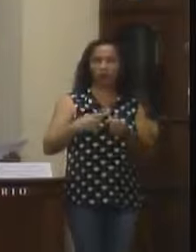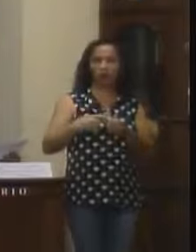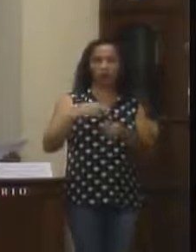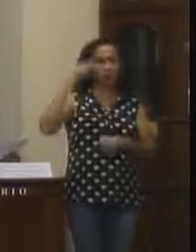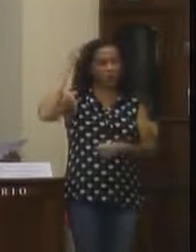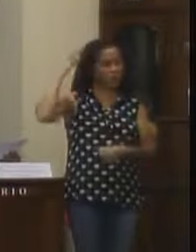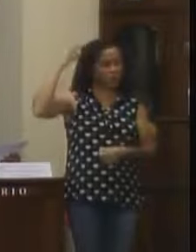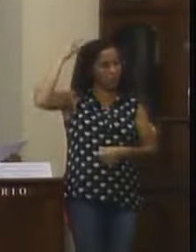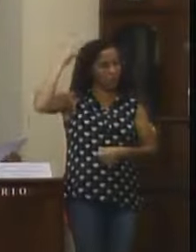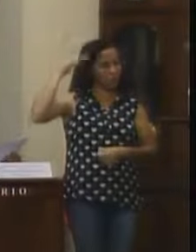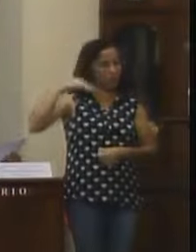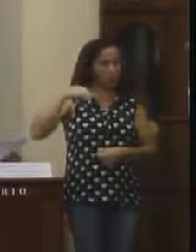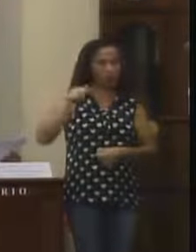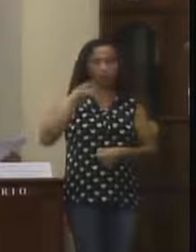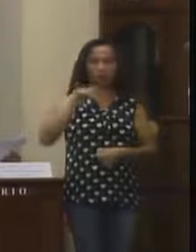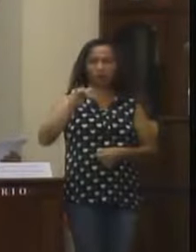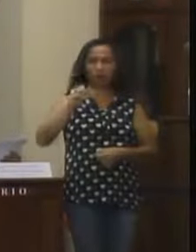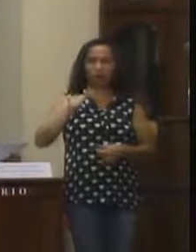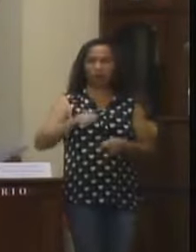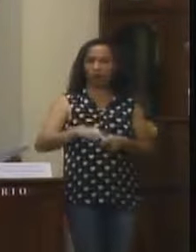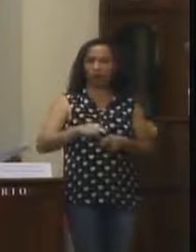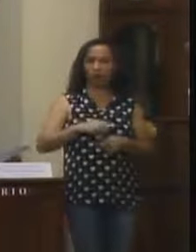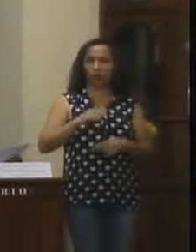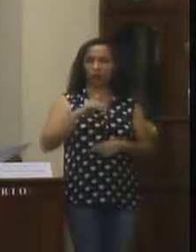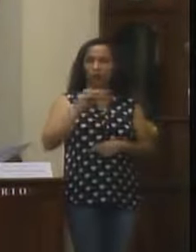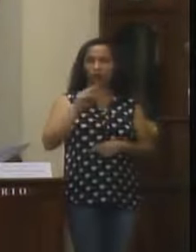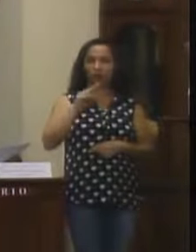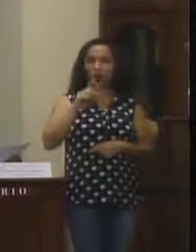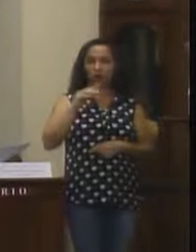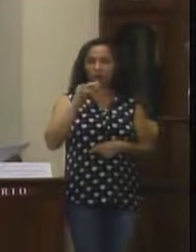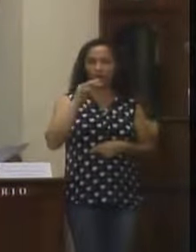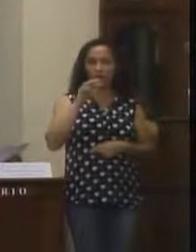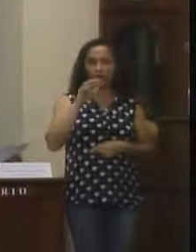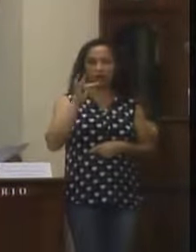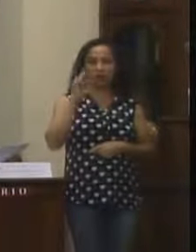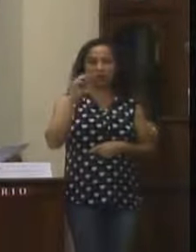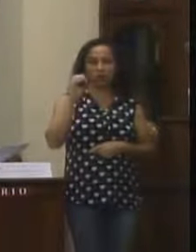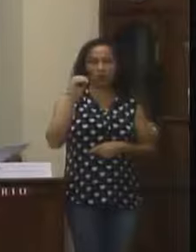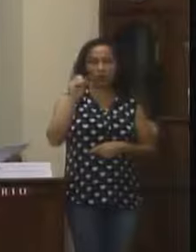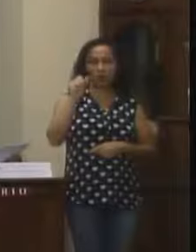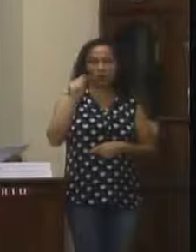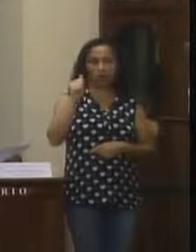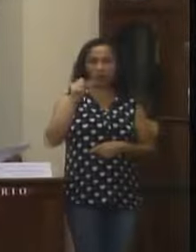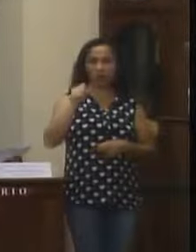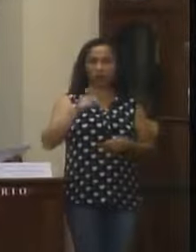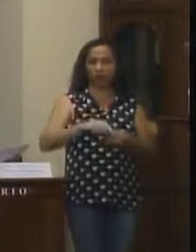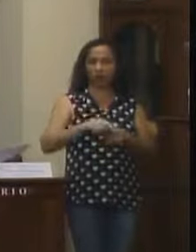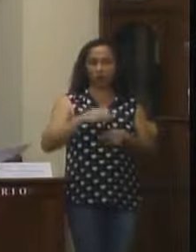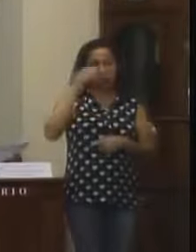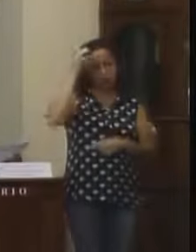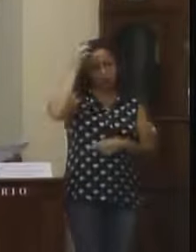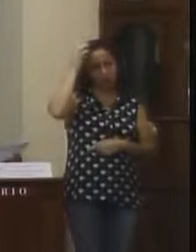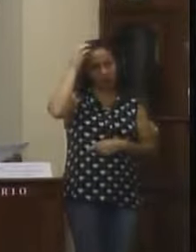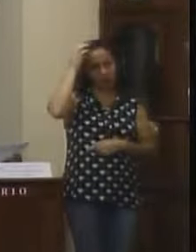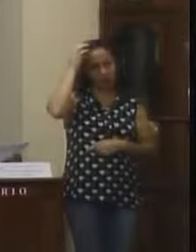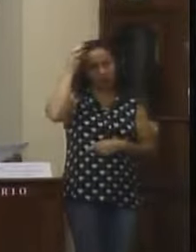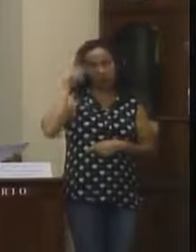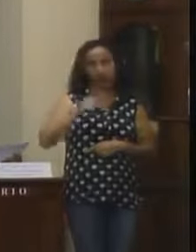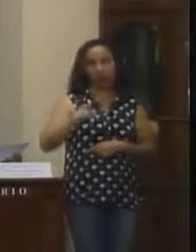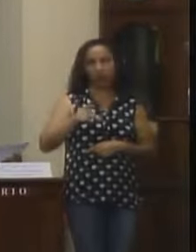Rua das Rosas e da Outras Providências. Do relatório. Trata-se de projeto de lei ordinário oriundo do vereador Rafael de Oliveira Tavares, nos termos da emenda